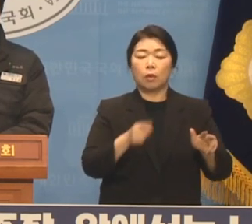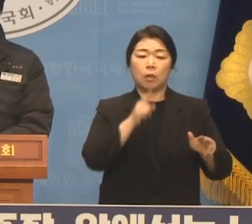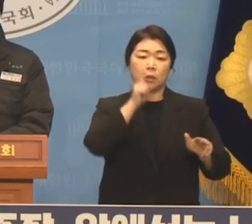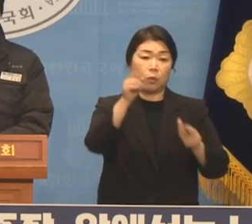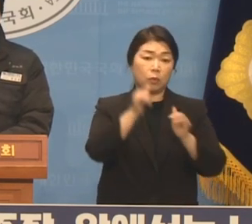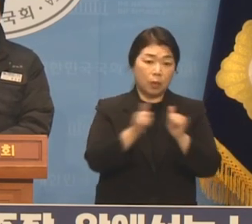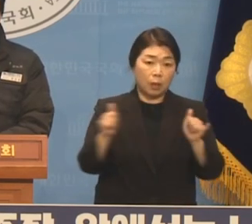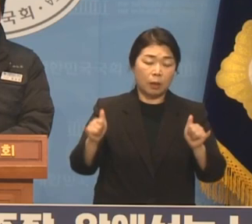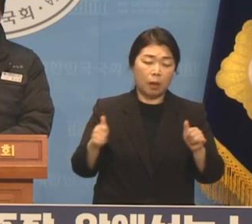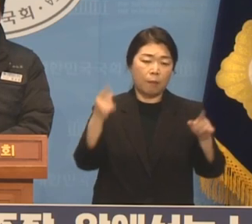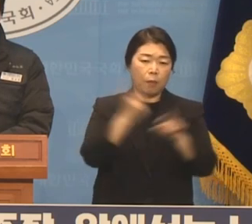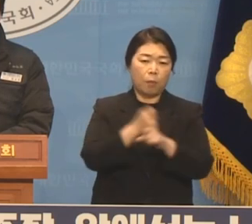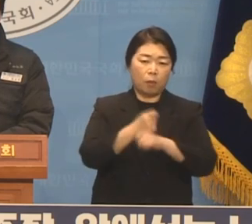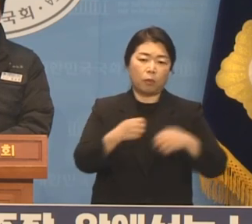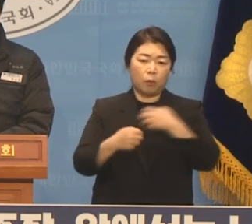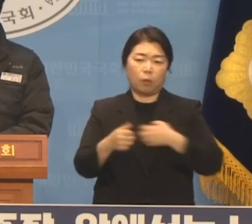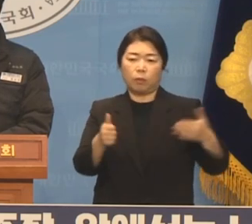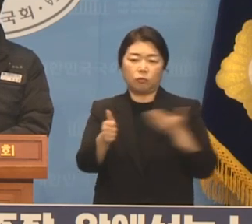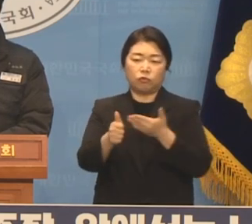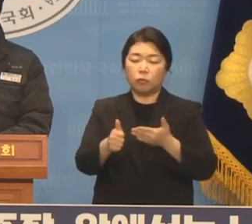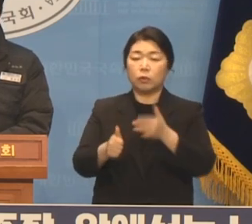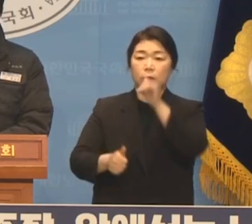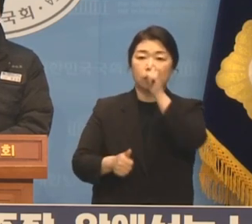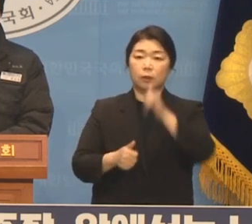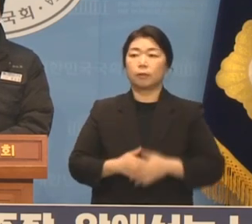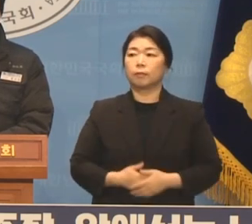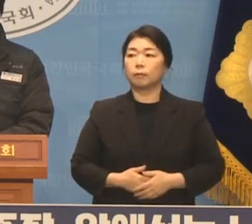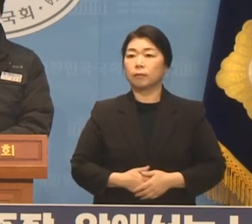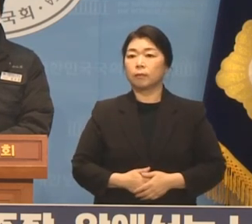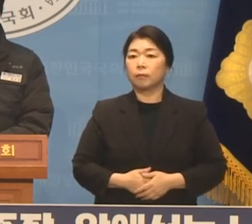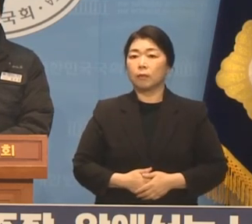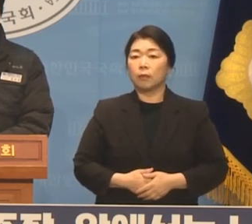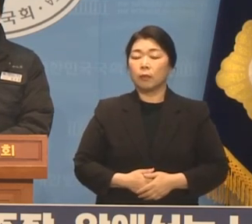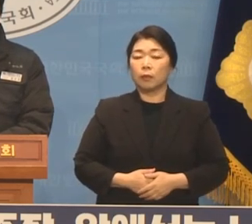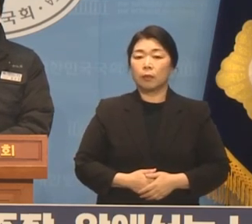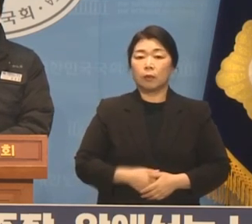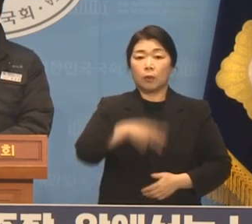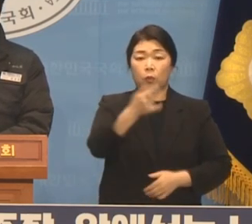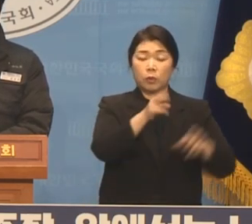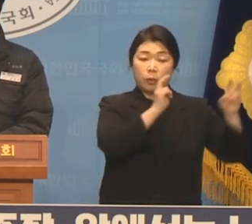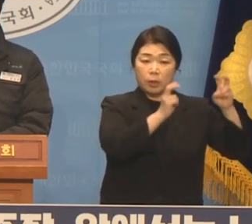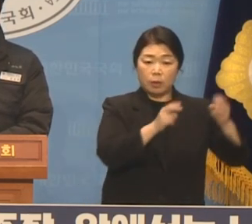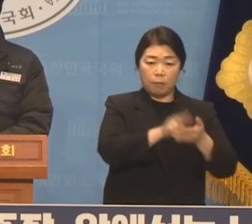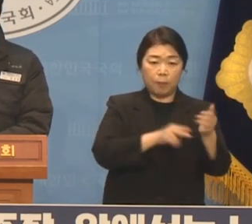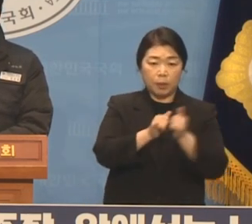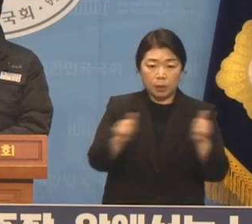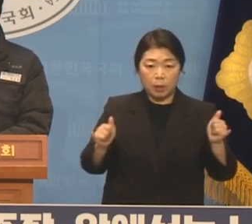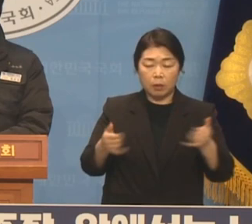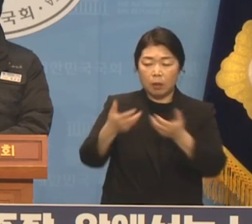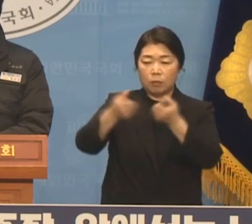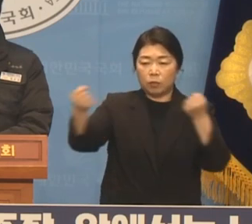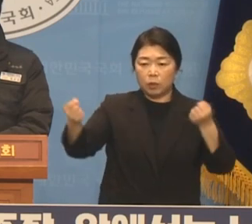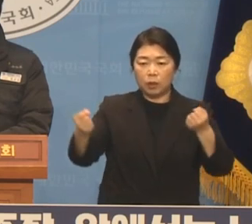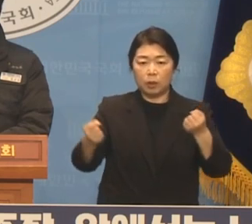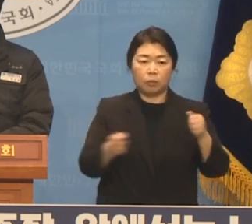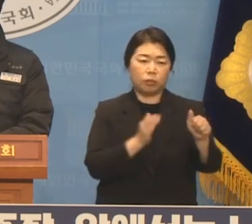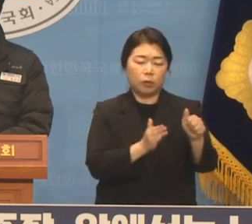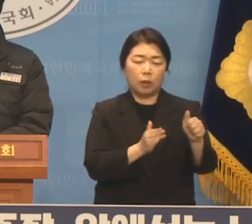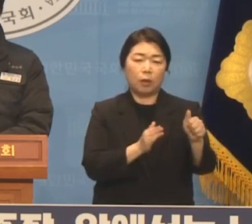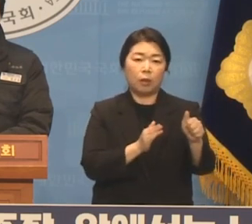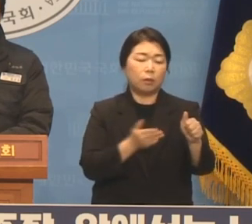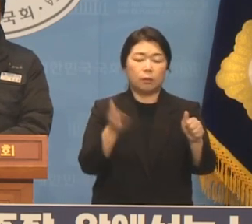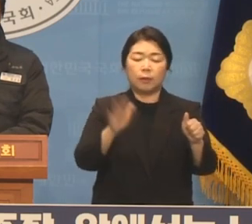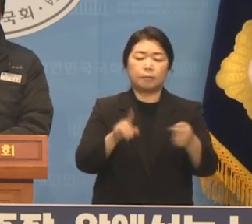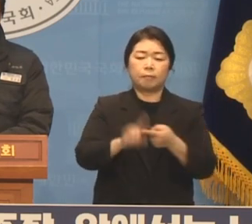신고인에게 보복성 괴롭힘을 지속하고 있고 도이치 아우토는 판매자와 분리 조치 요구를 들어주지